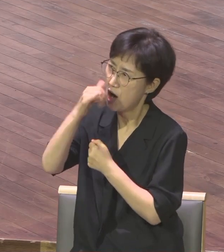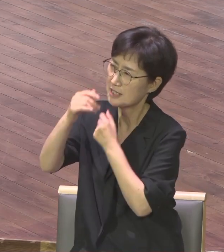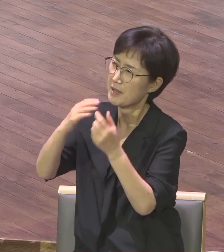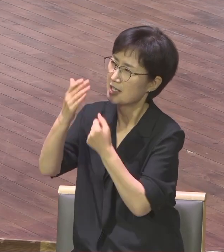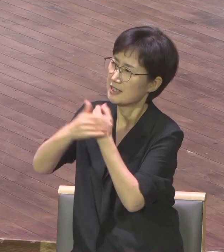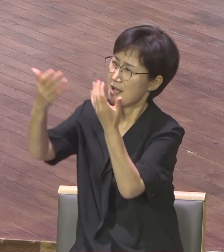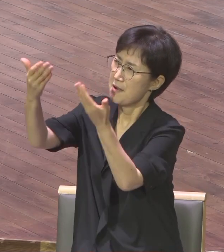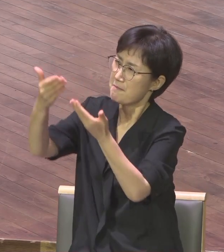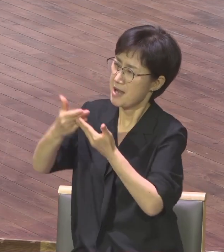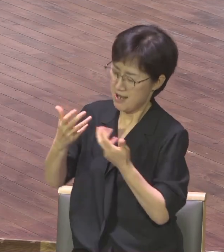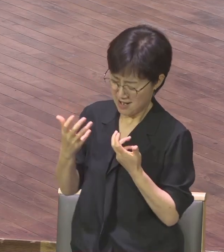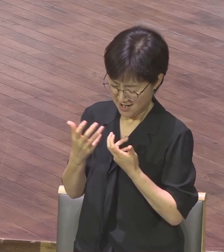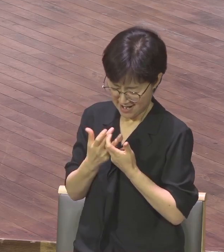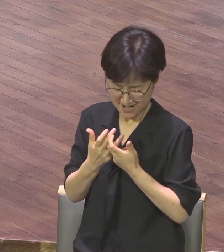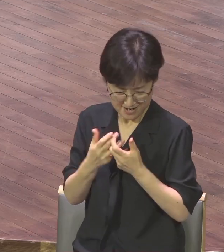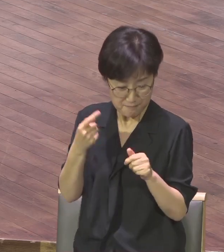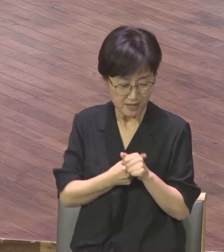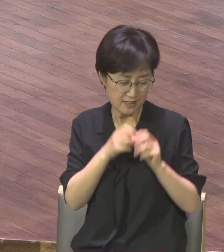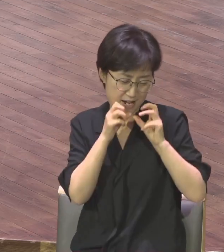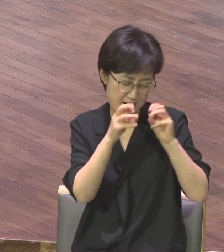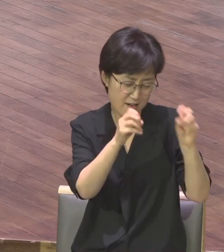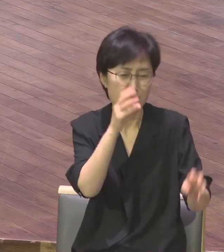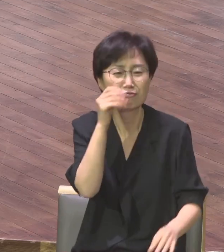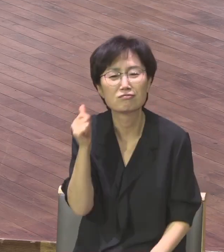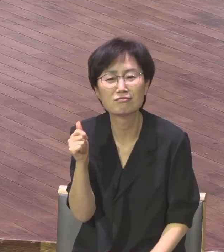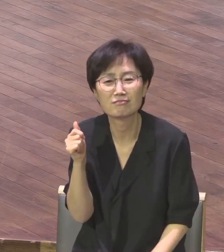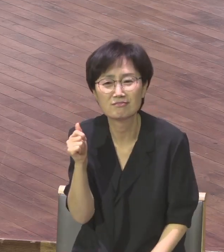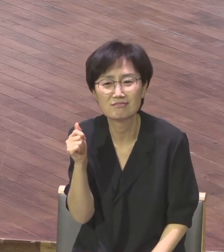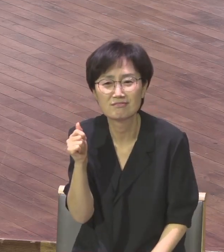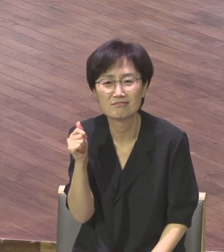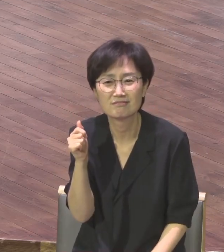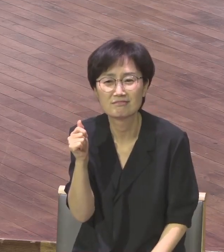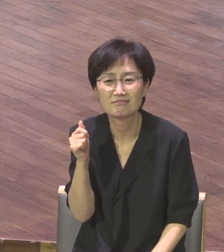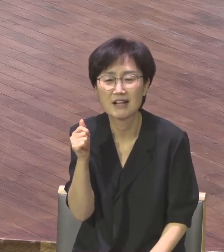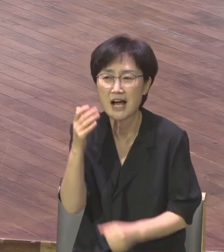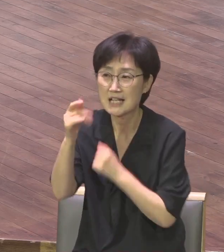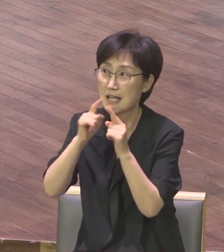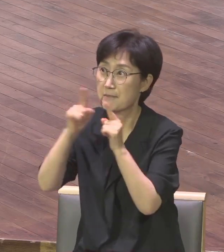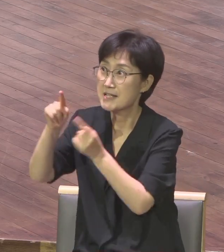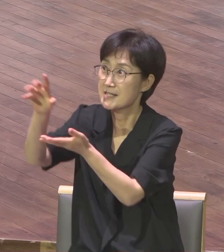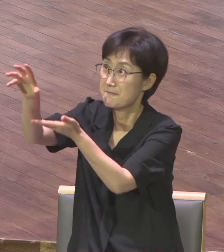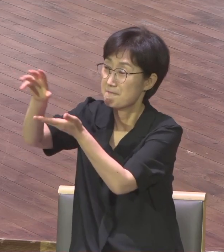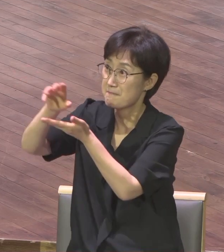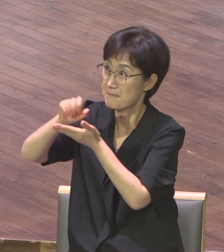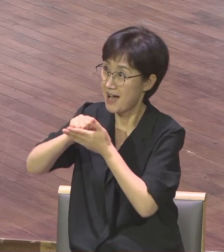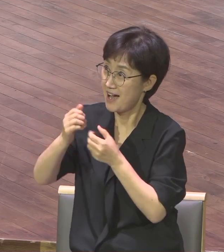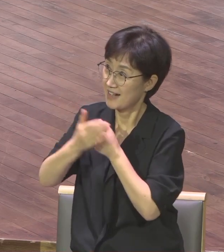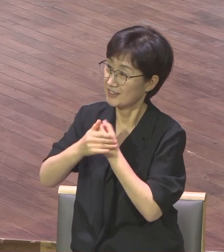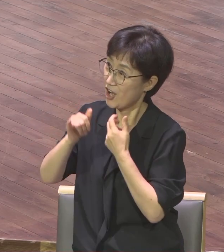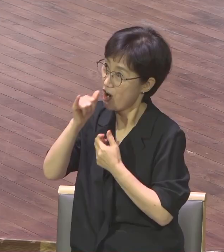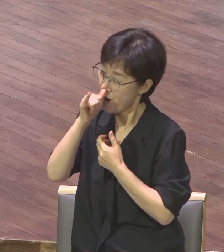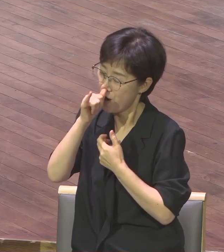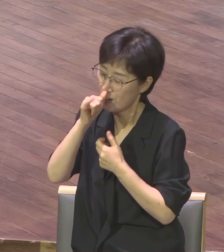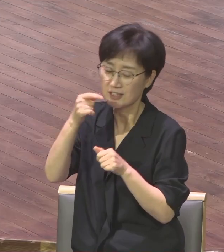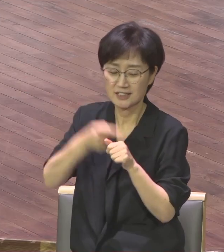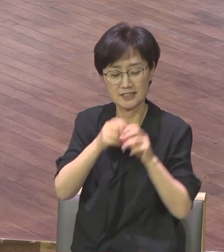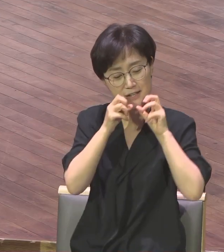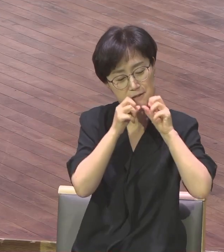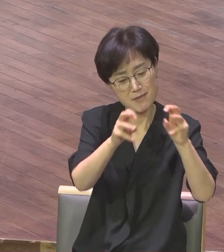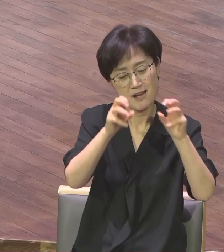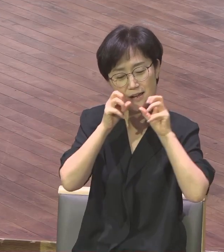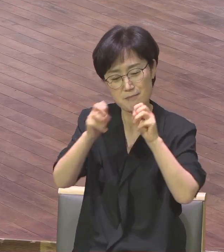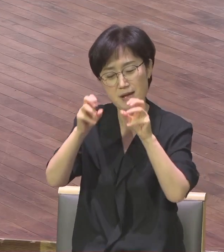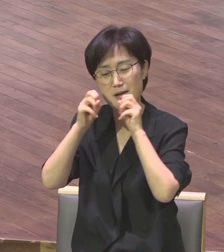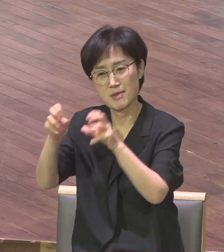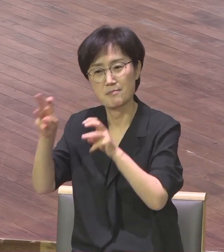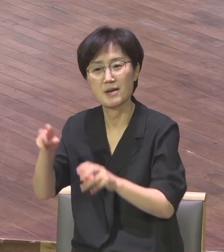받았으면 너부터 체험하고 너가 누리고 이거를 다른 사람에게 말해줘라. 이게